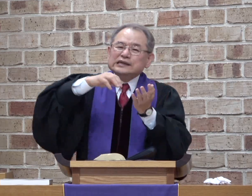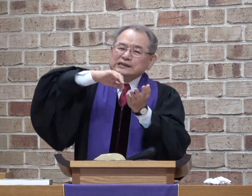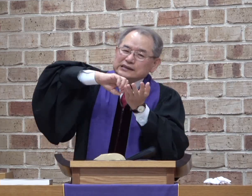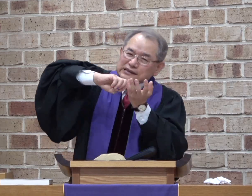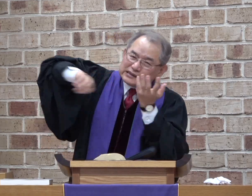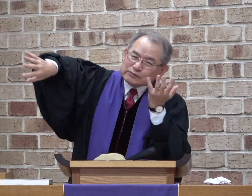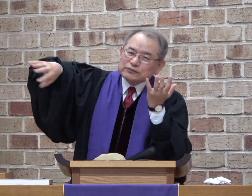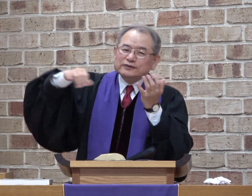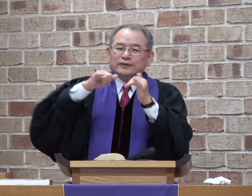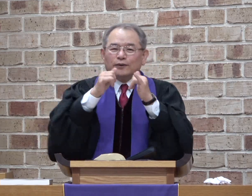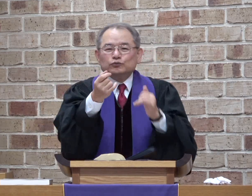많이 있었습니다.